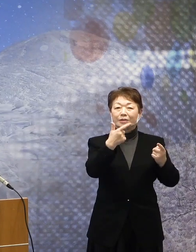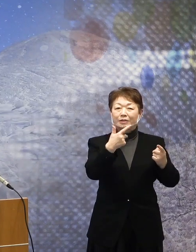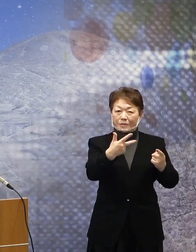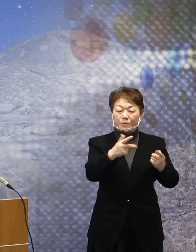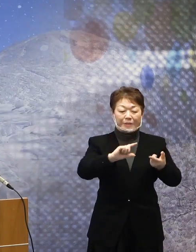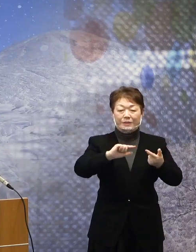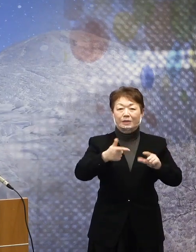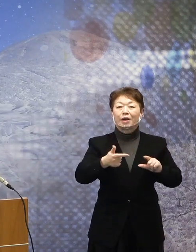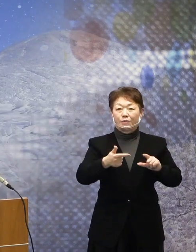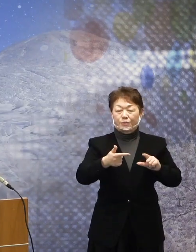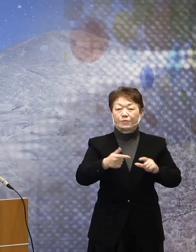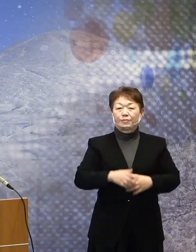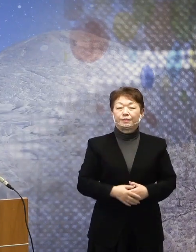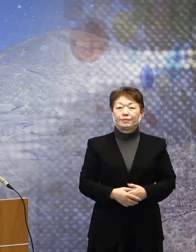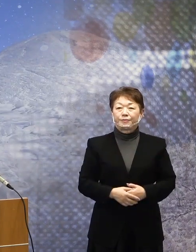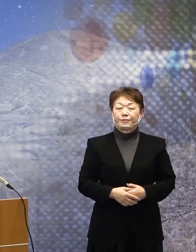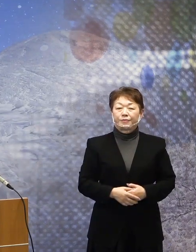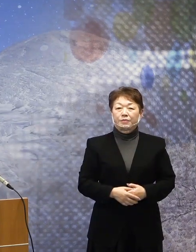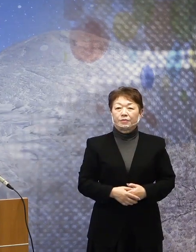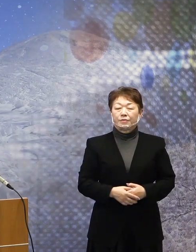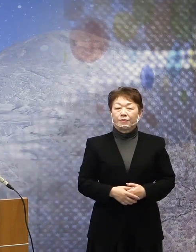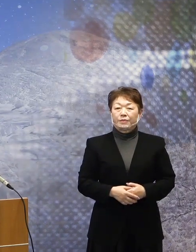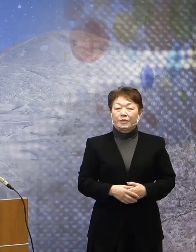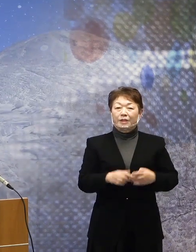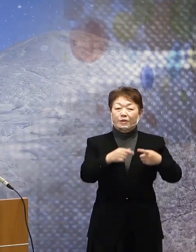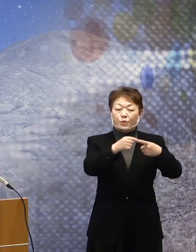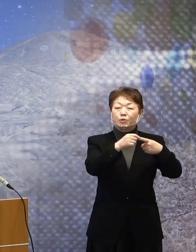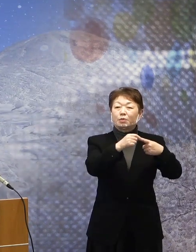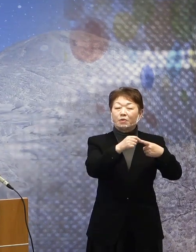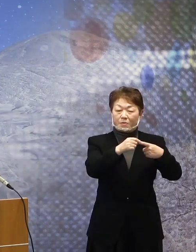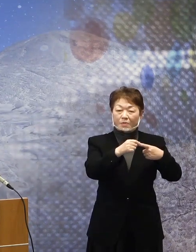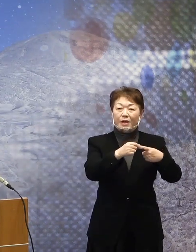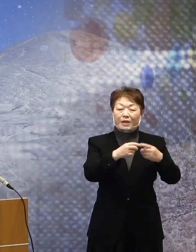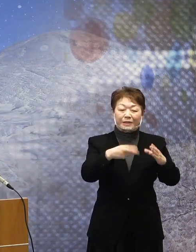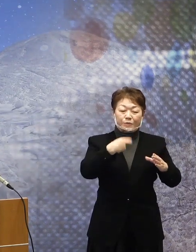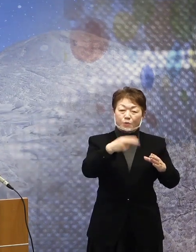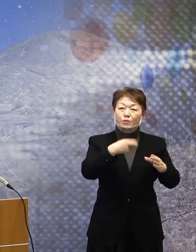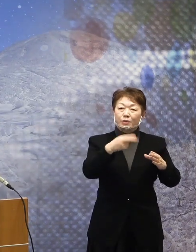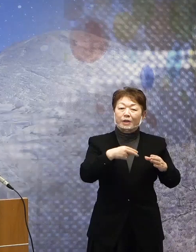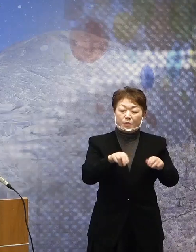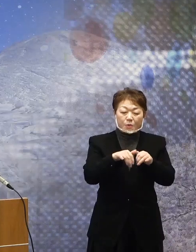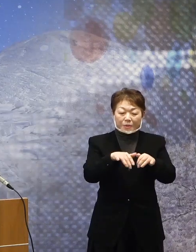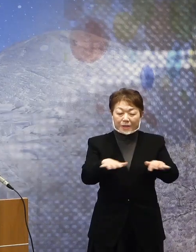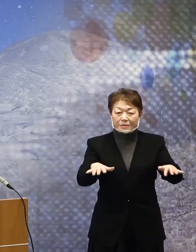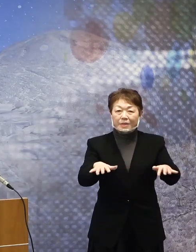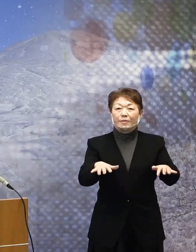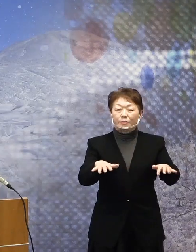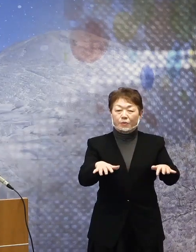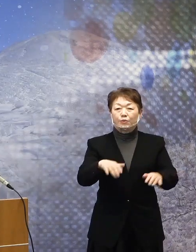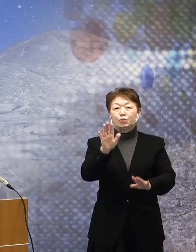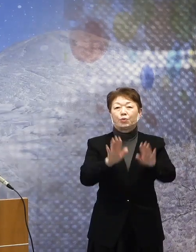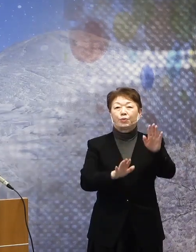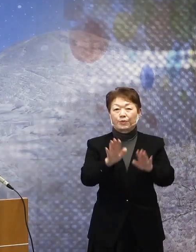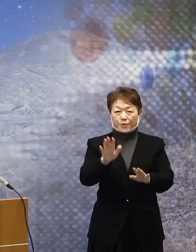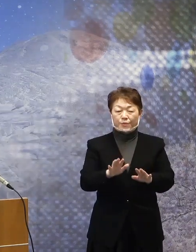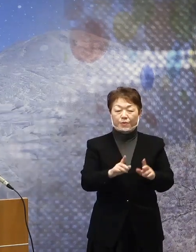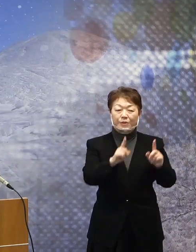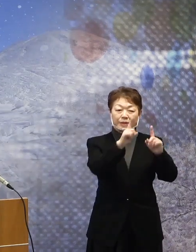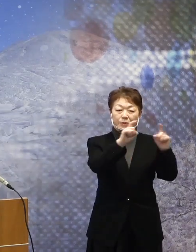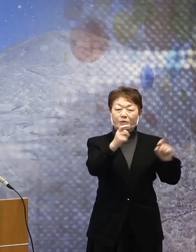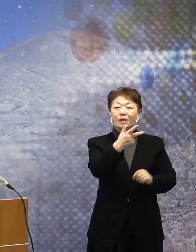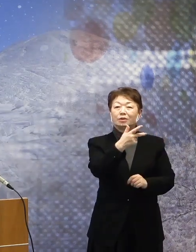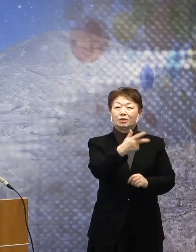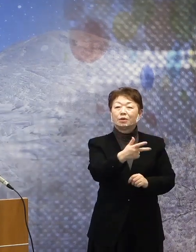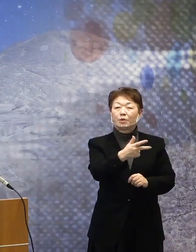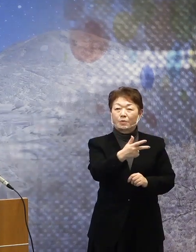。1つ目が今ご詰まった飲食店を禁止する感染の広がりについてです。弘前市ではこ